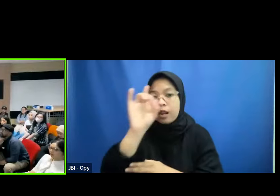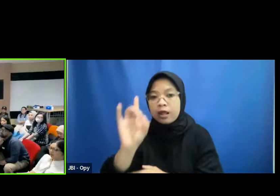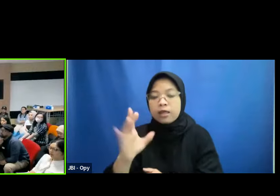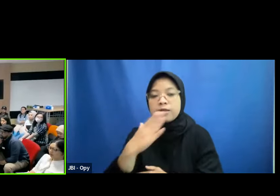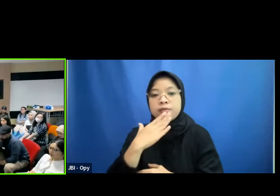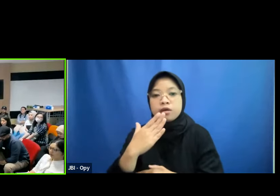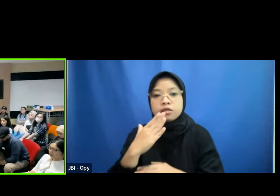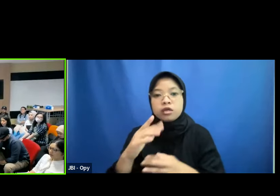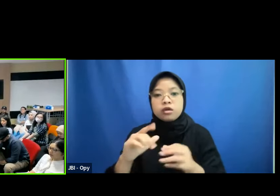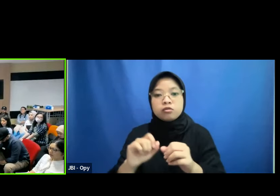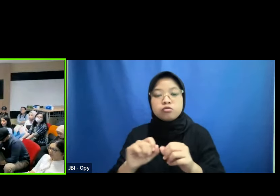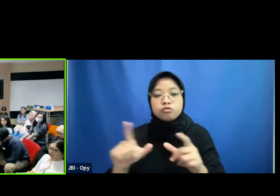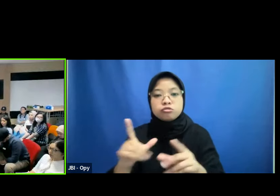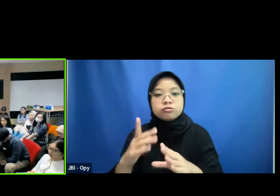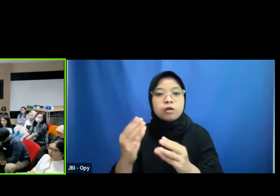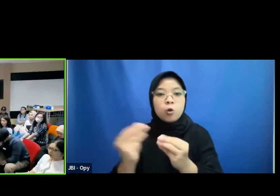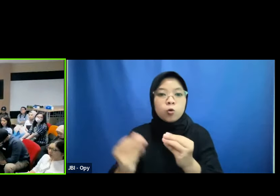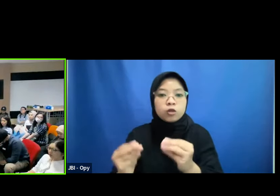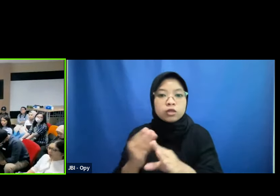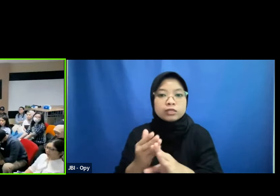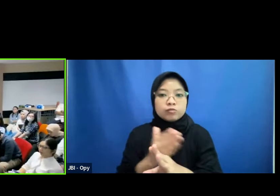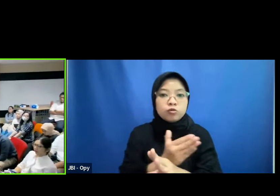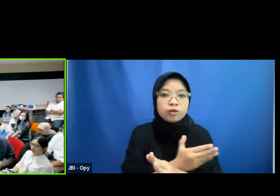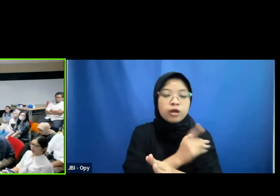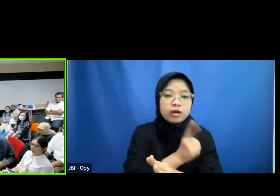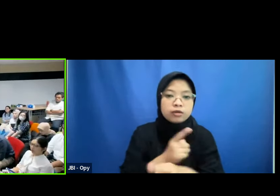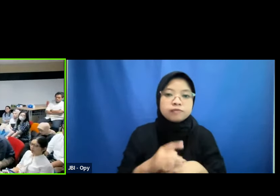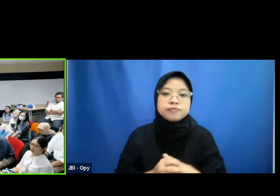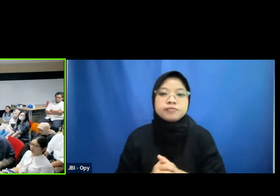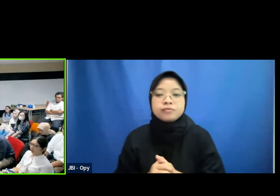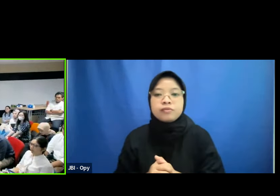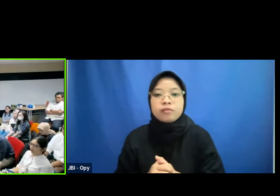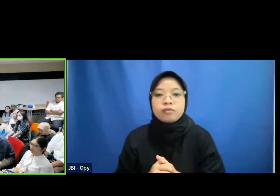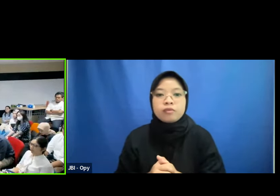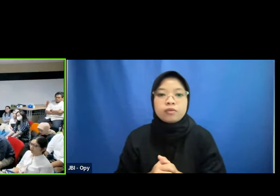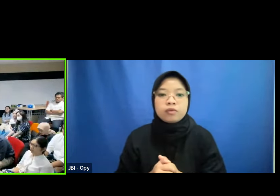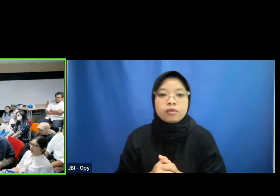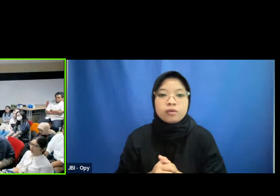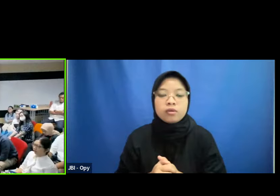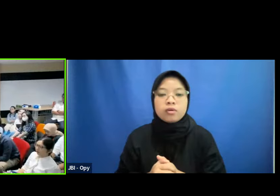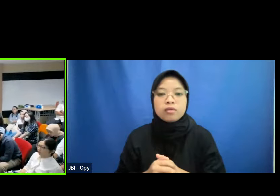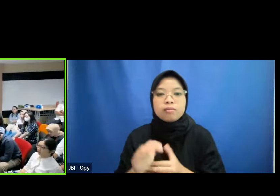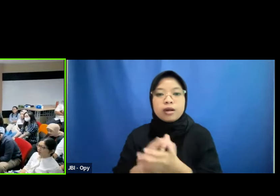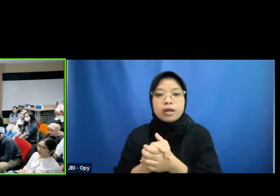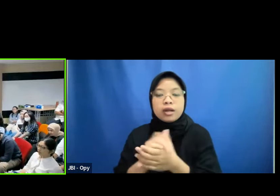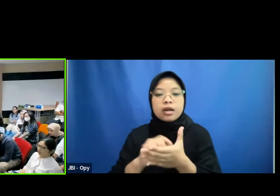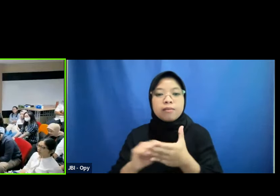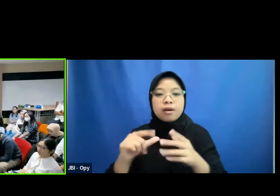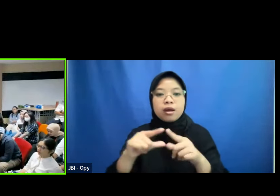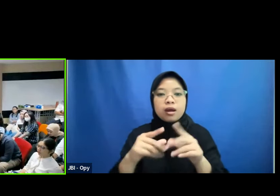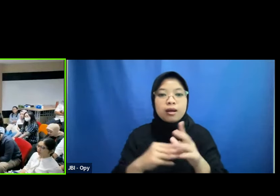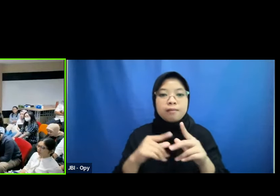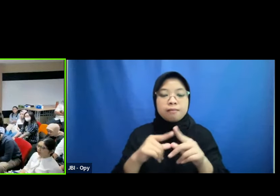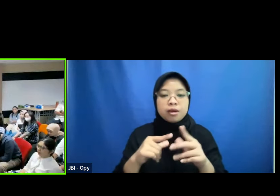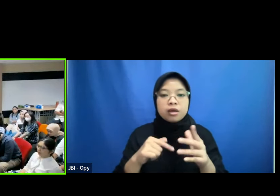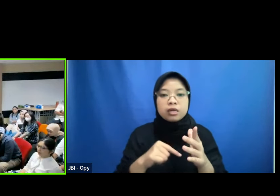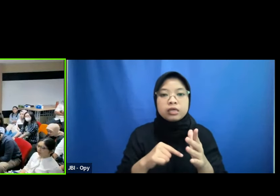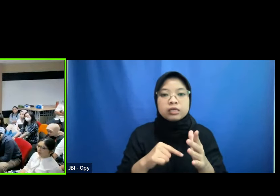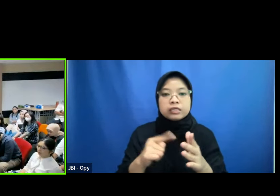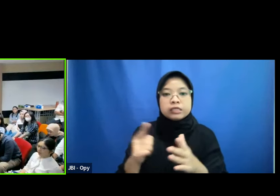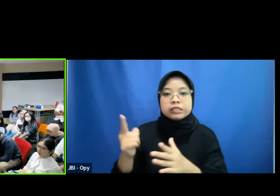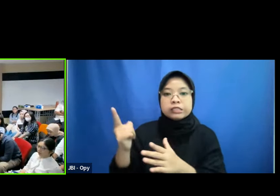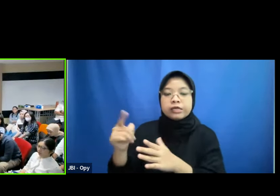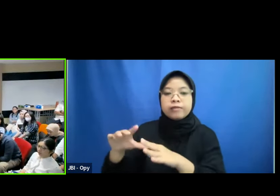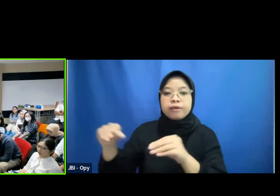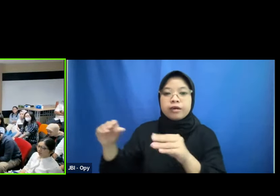theum really for contribution reallyful for us Nama saya ama kebetulan ne mak saya